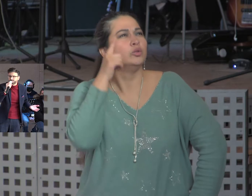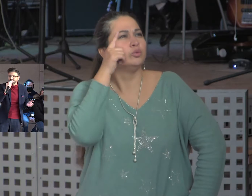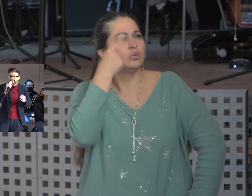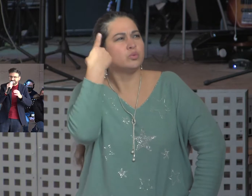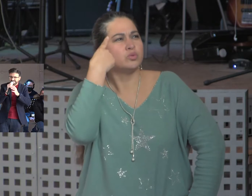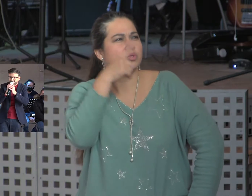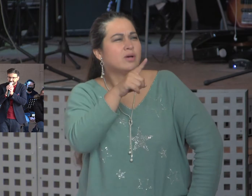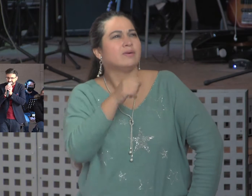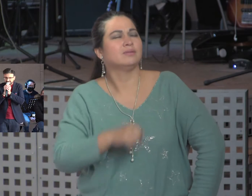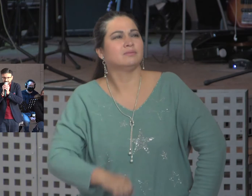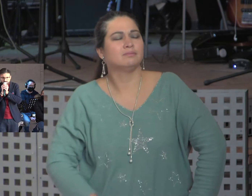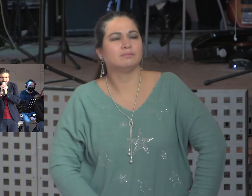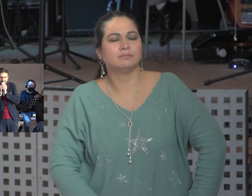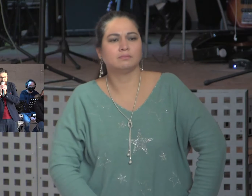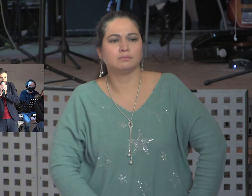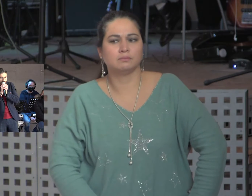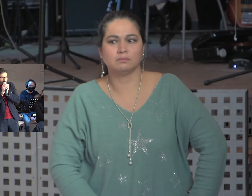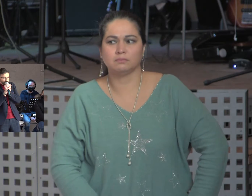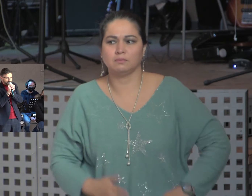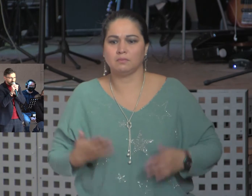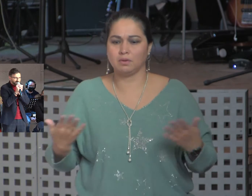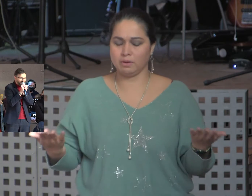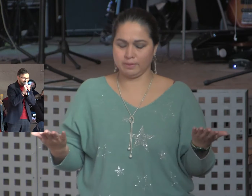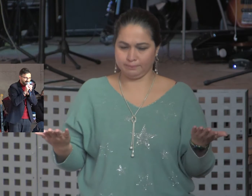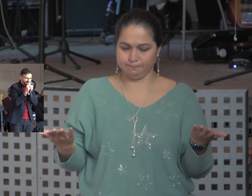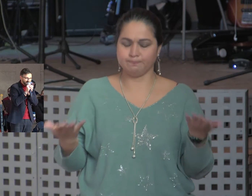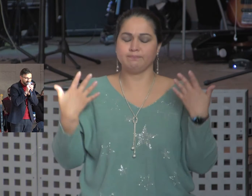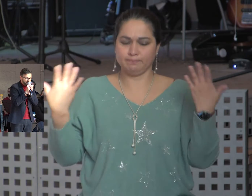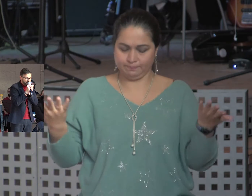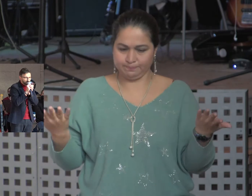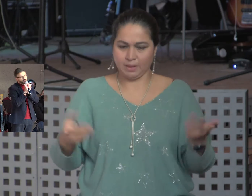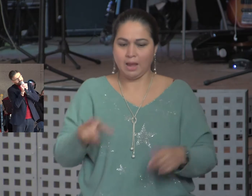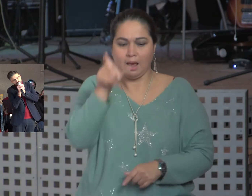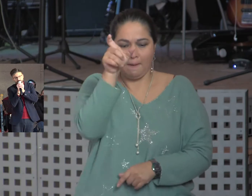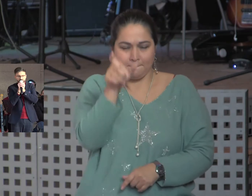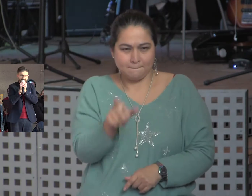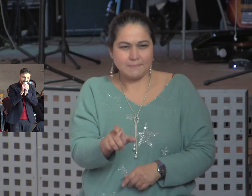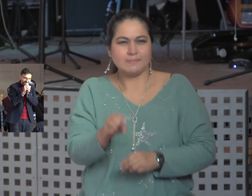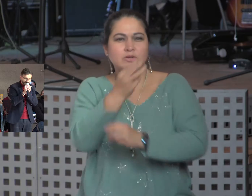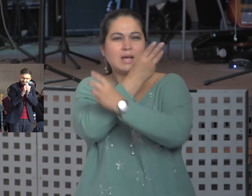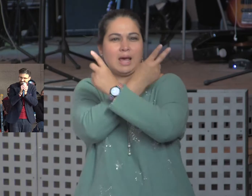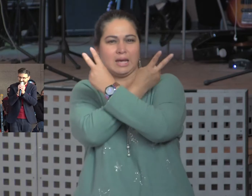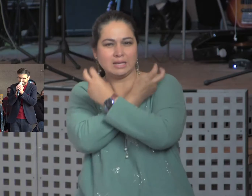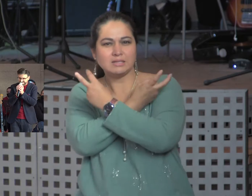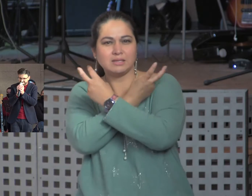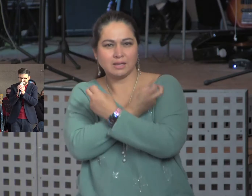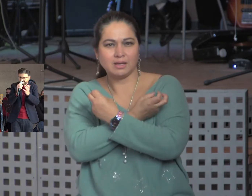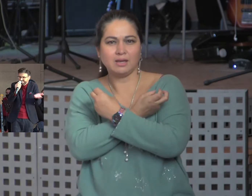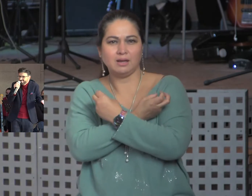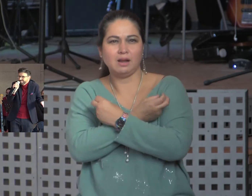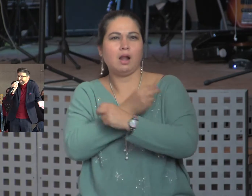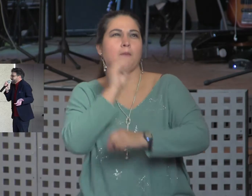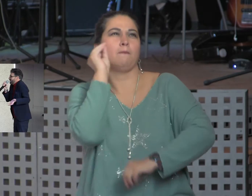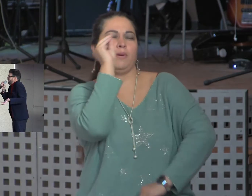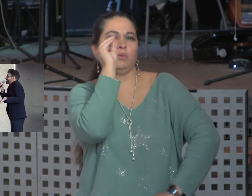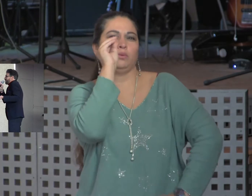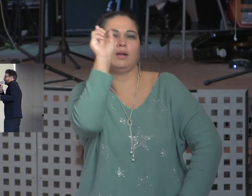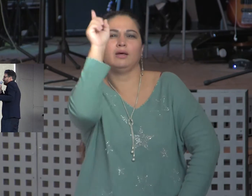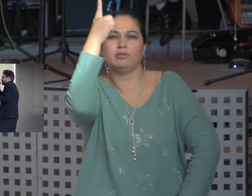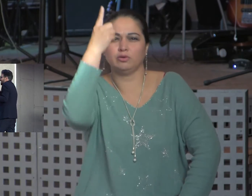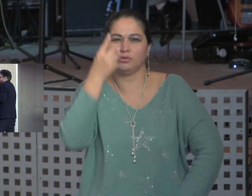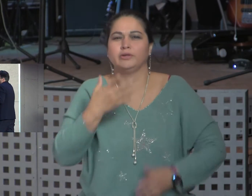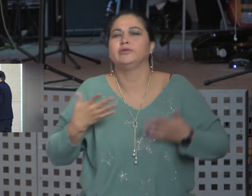era profeta. ¿Qué pasa? ¿Que él no lo sabía? Pues vaya un profeta. La